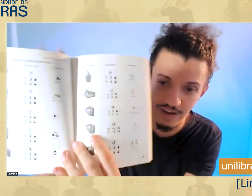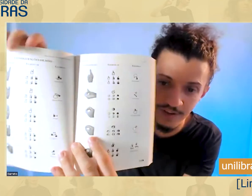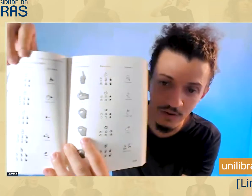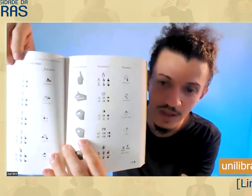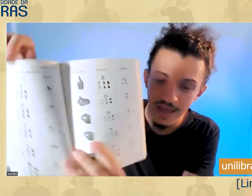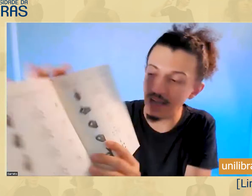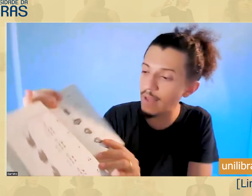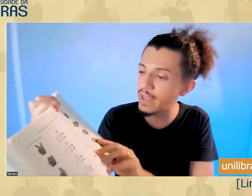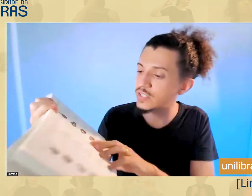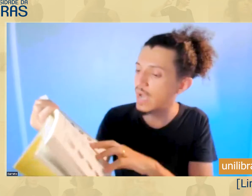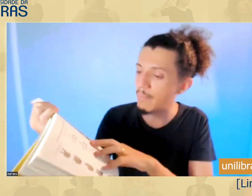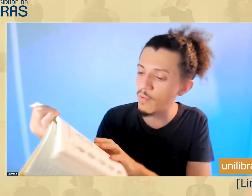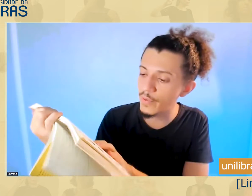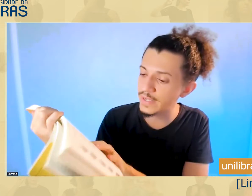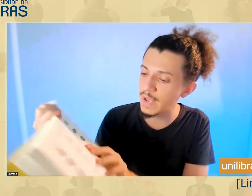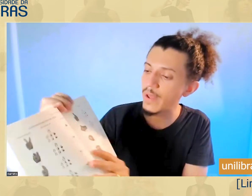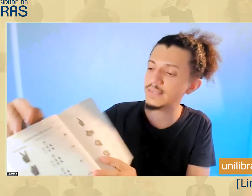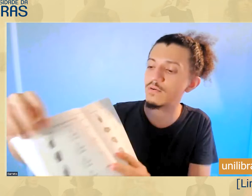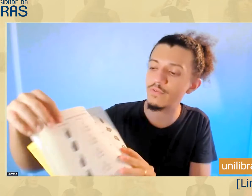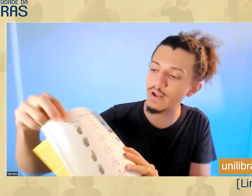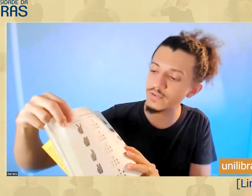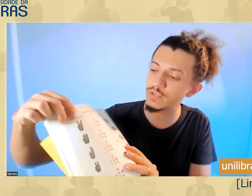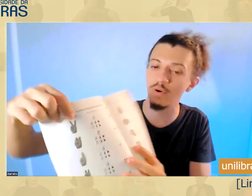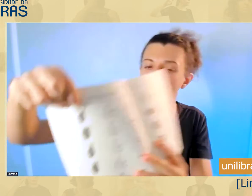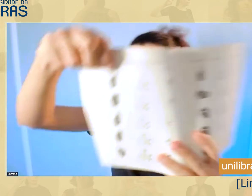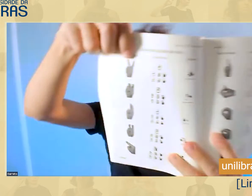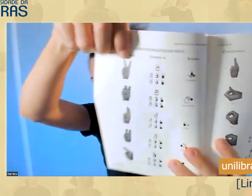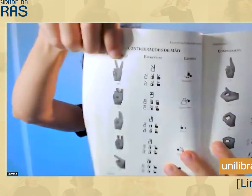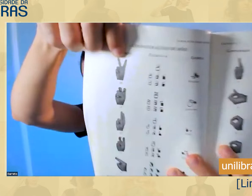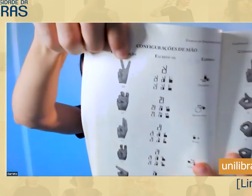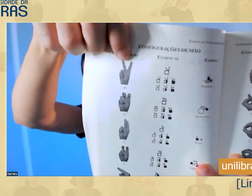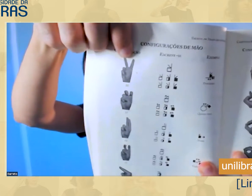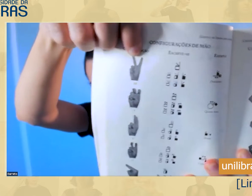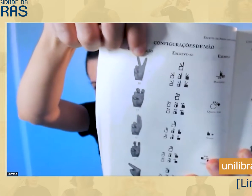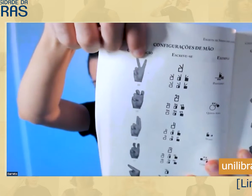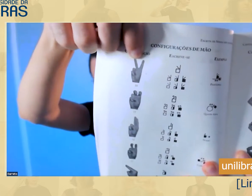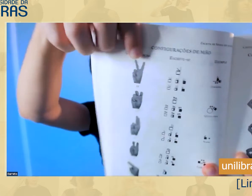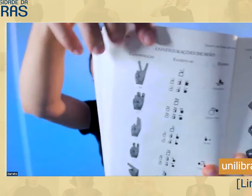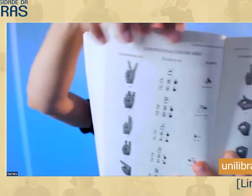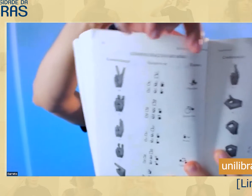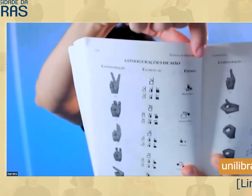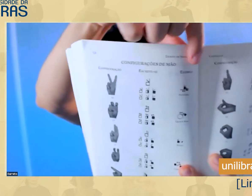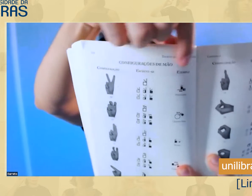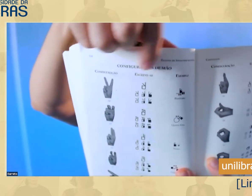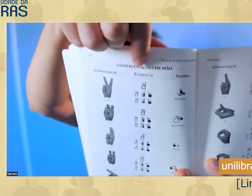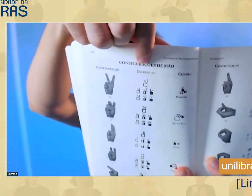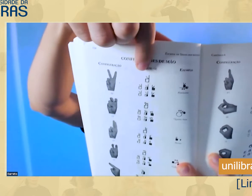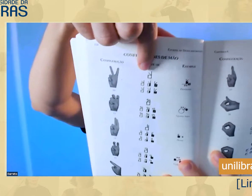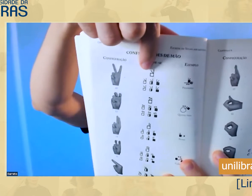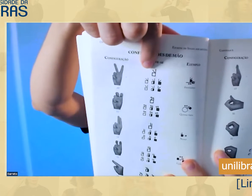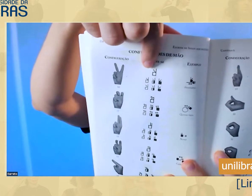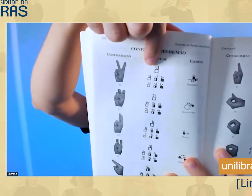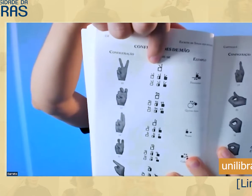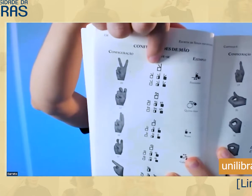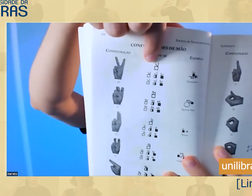clareza. Você vai vendo exatamente a mão, por exemplo, essa configuração de mão aqui, ó, como que se escreve ela? Se escreve dessa